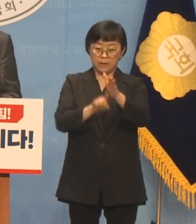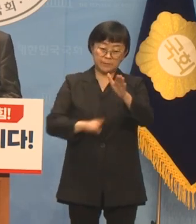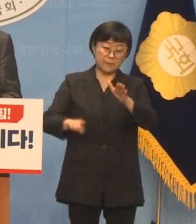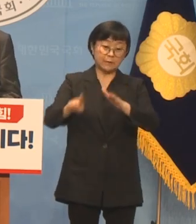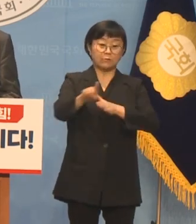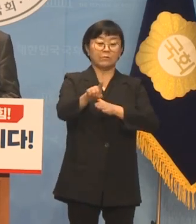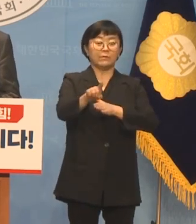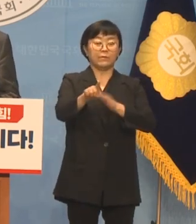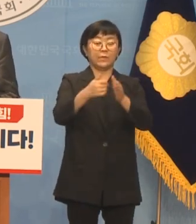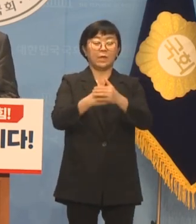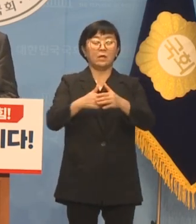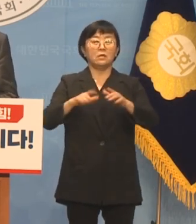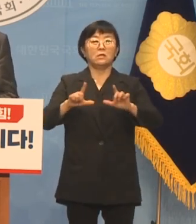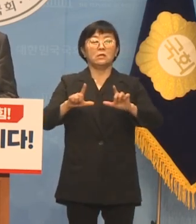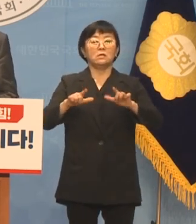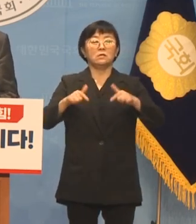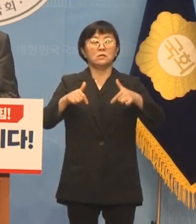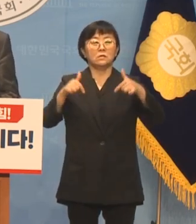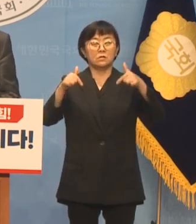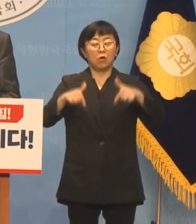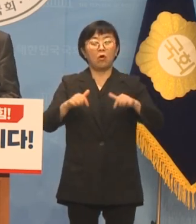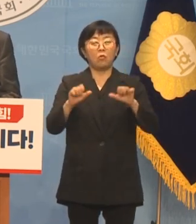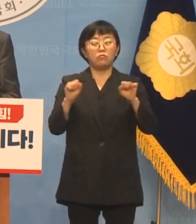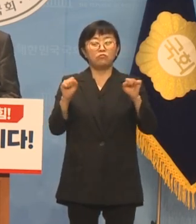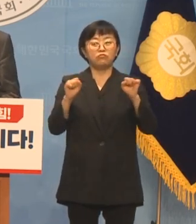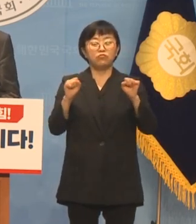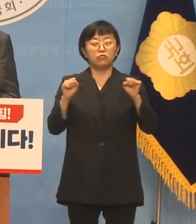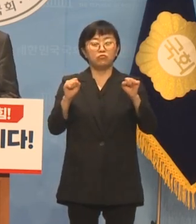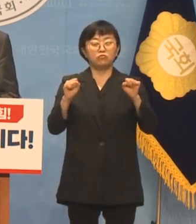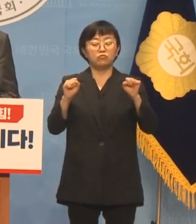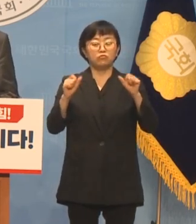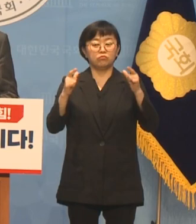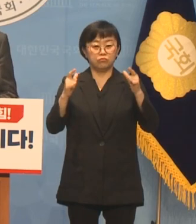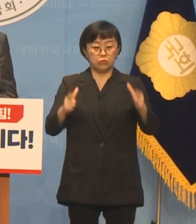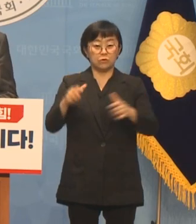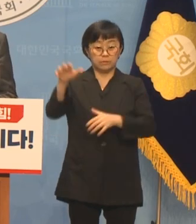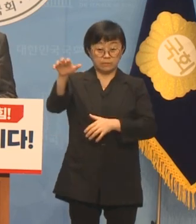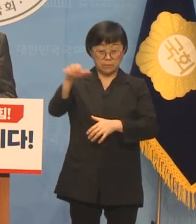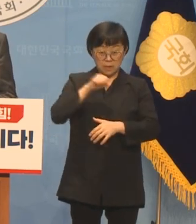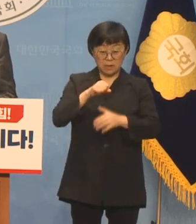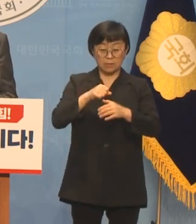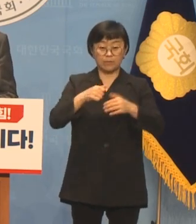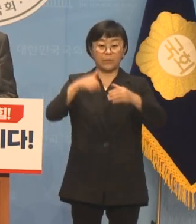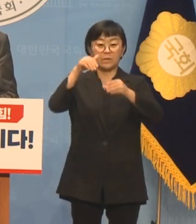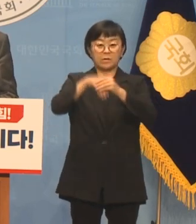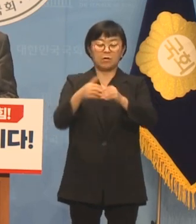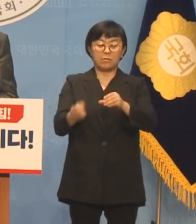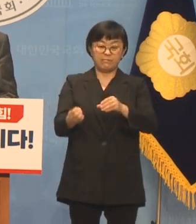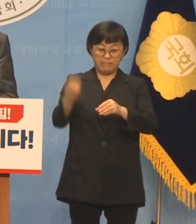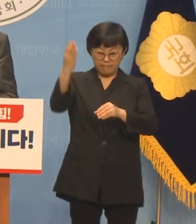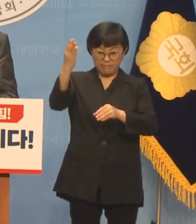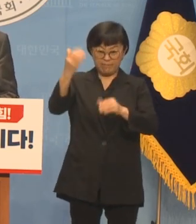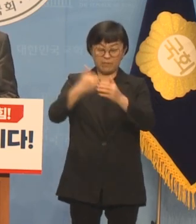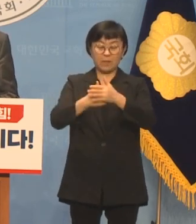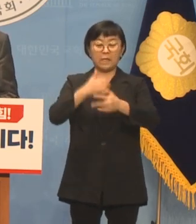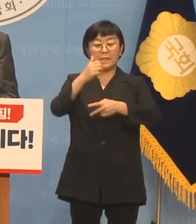일으켜서 서북부 탈환, 서울 수복, 총선 압승의